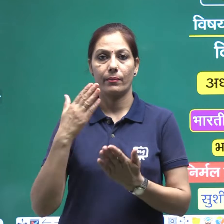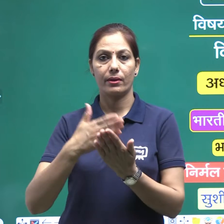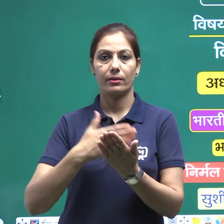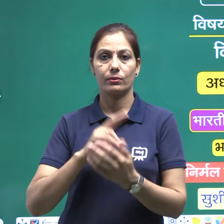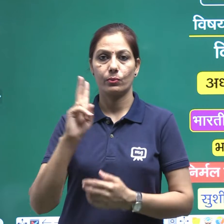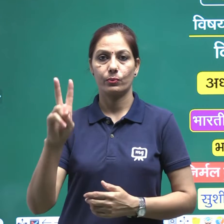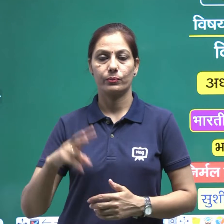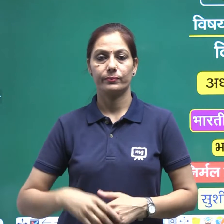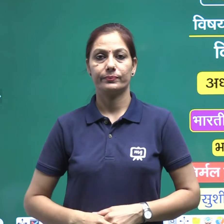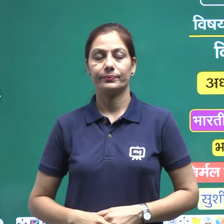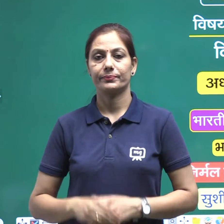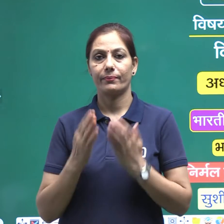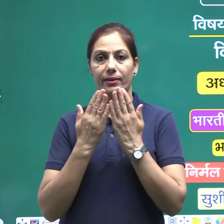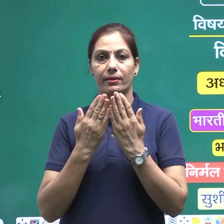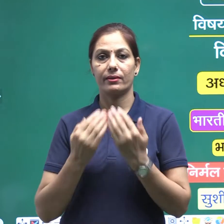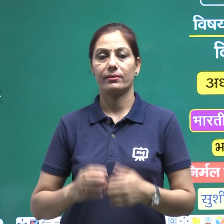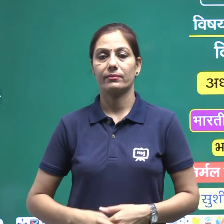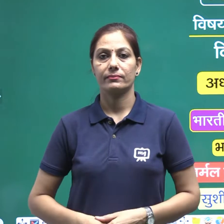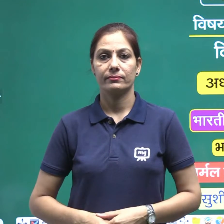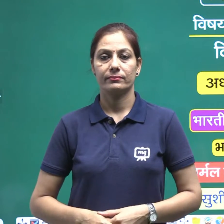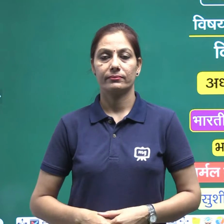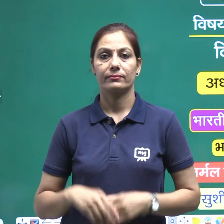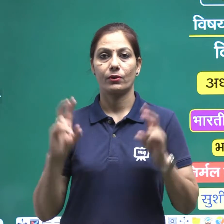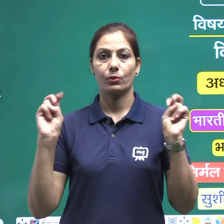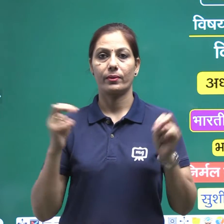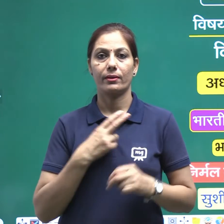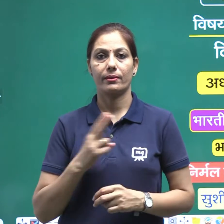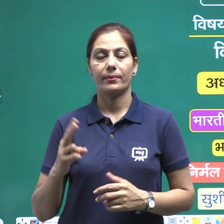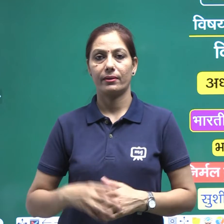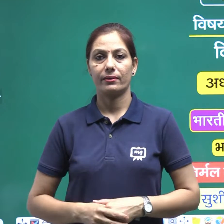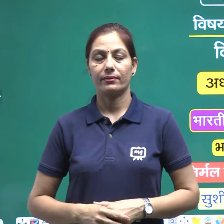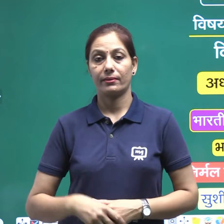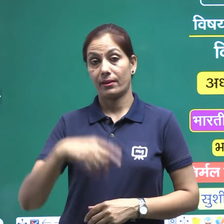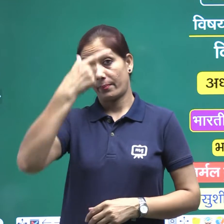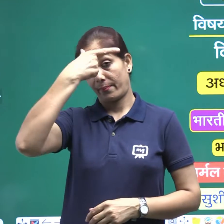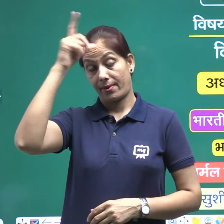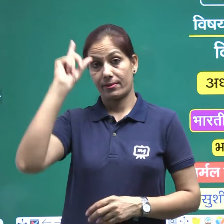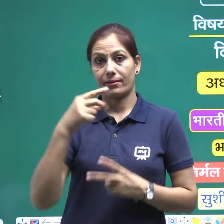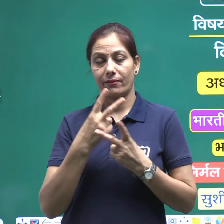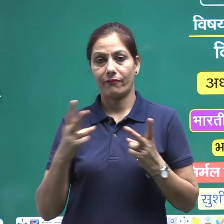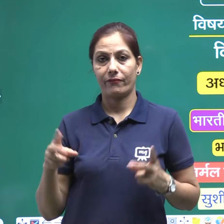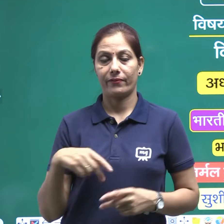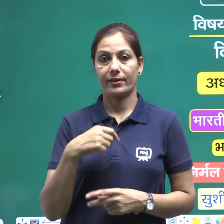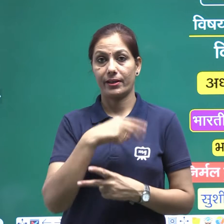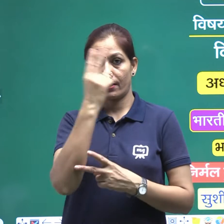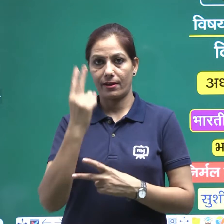2 पढ़ेंगे। अध्याय का नाम है भारतीय कलाएं।